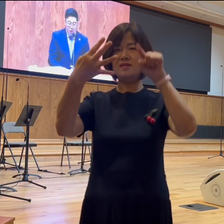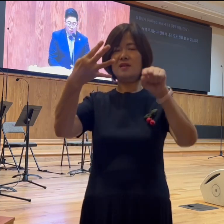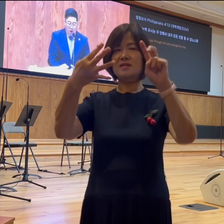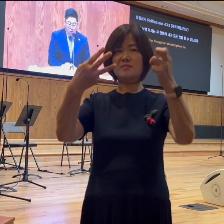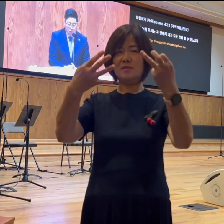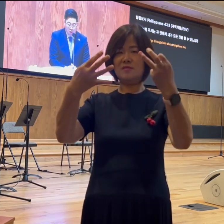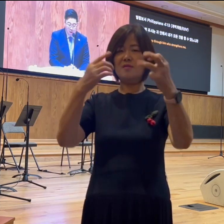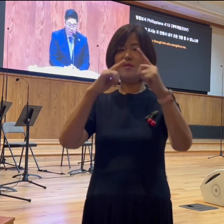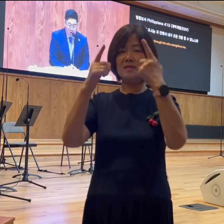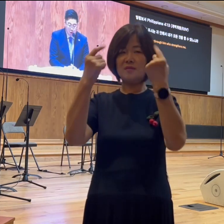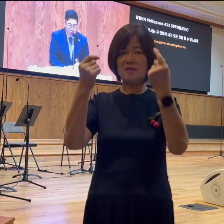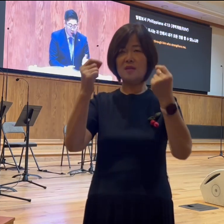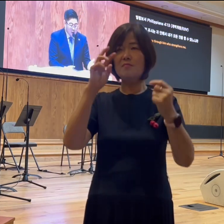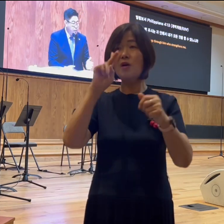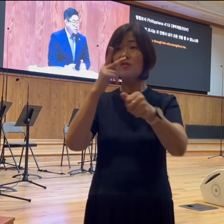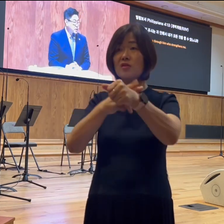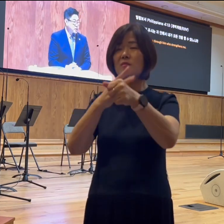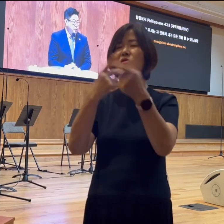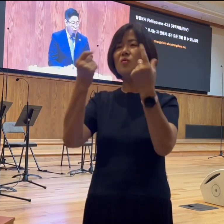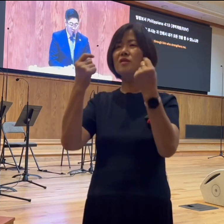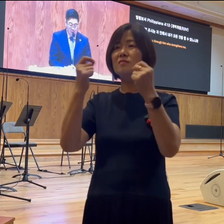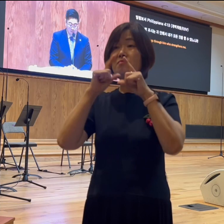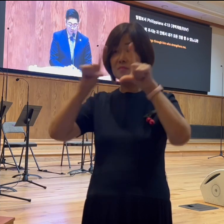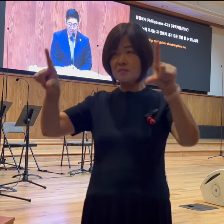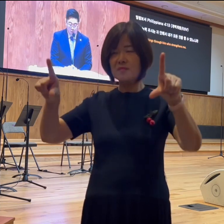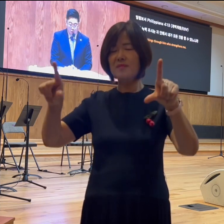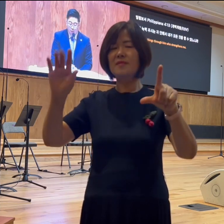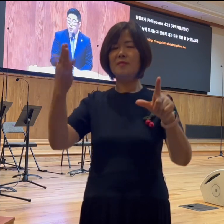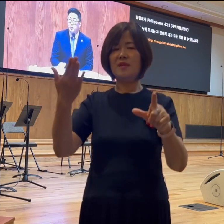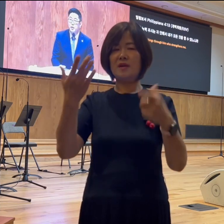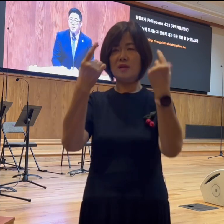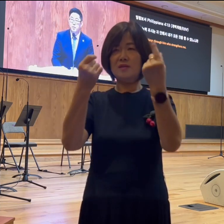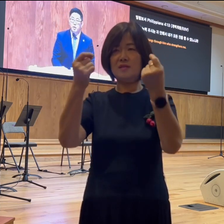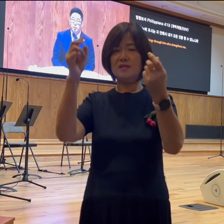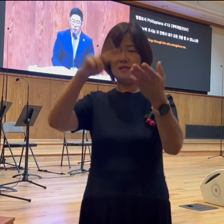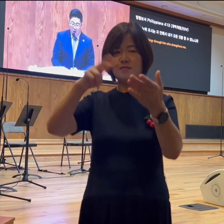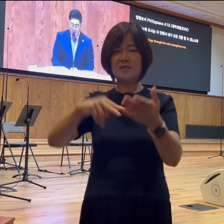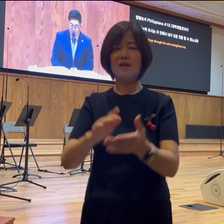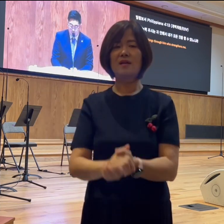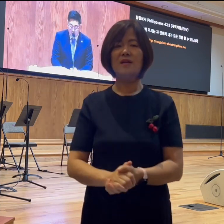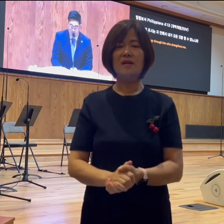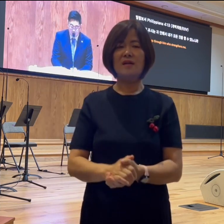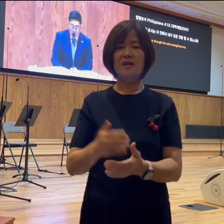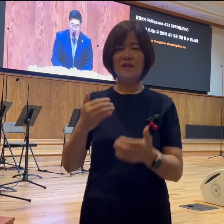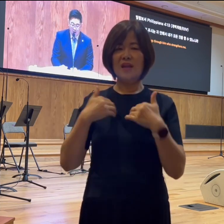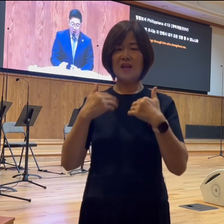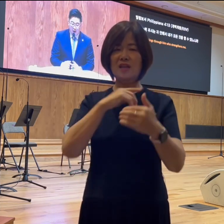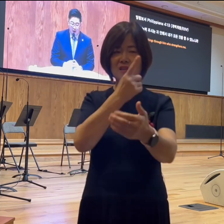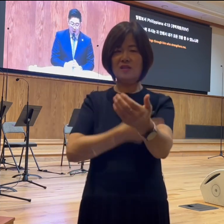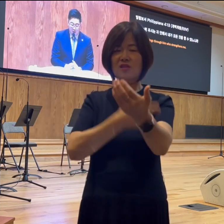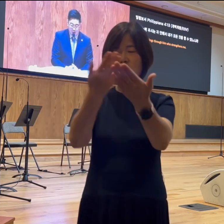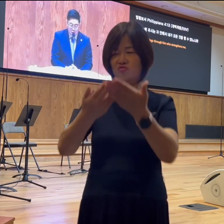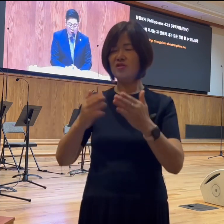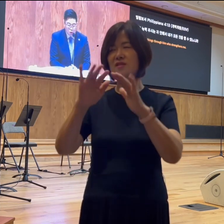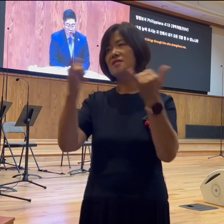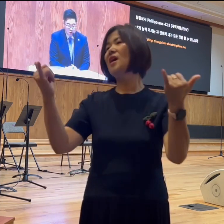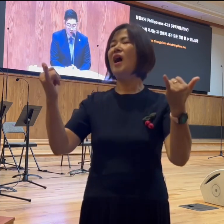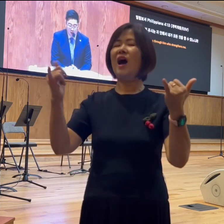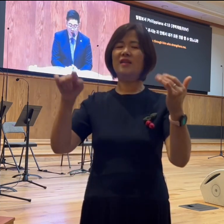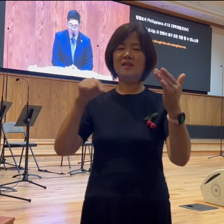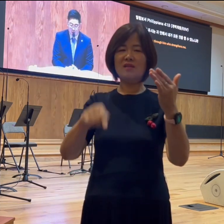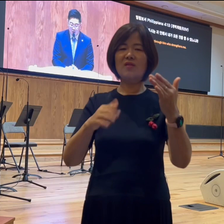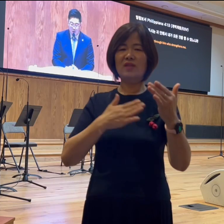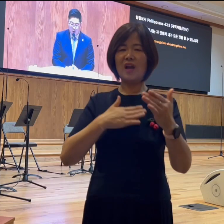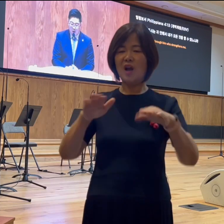말씀에도 바울이 똑같은 메시지를 선포하죠. 우리 한 목소리로 다시 한번 읽어볼까요? 시작. 내게 능력 주시는 자